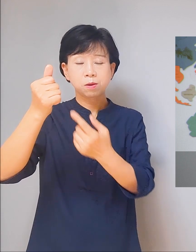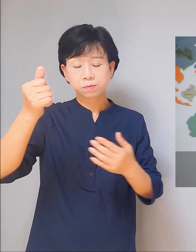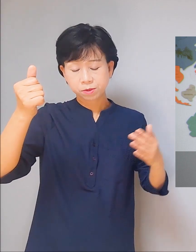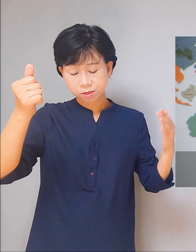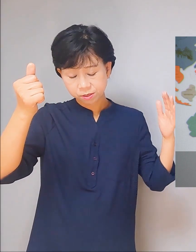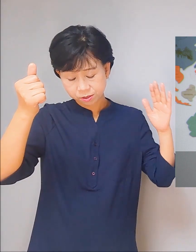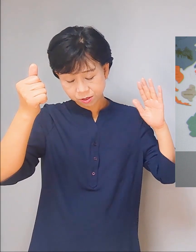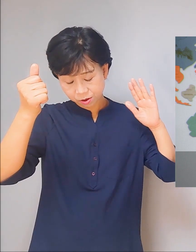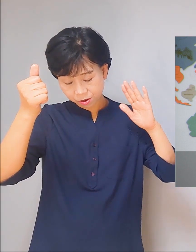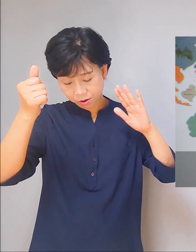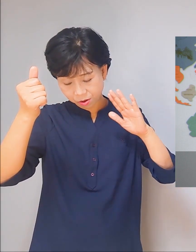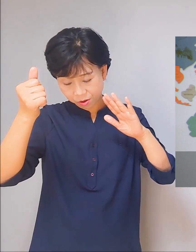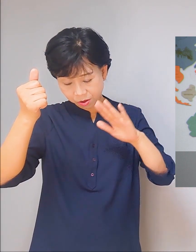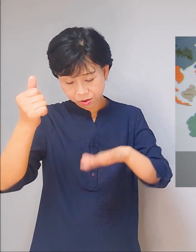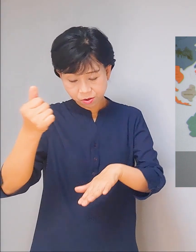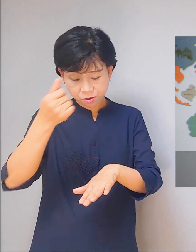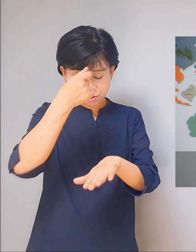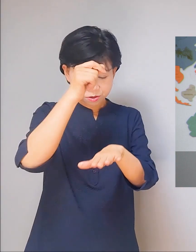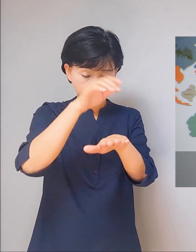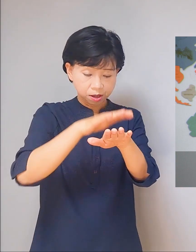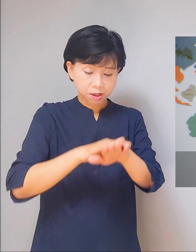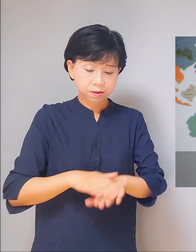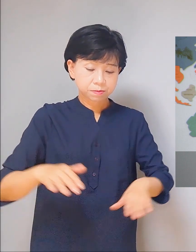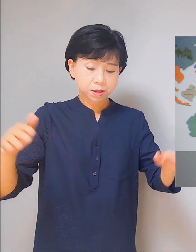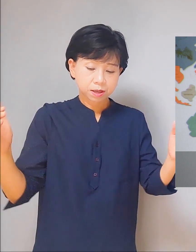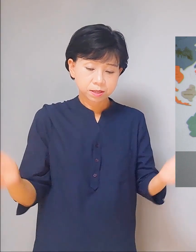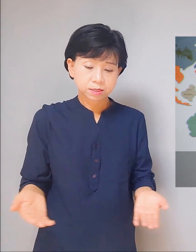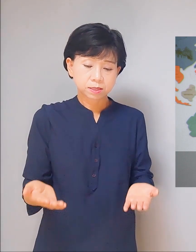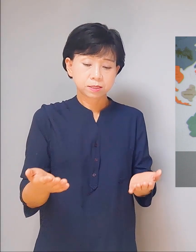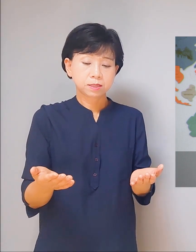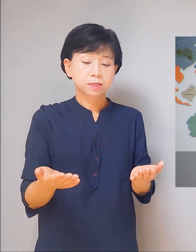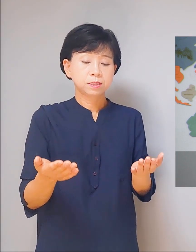주께와 엎드려